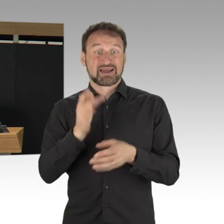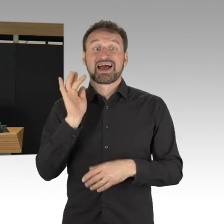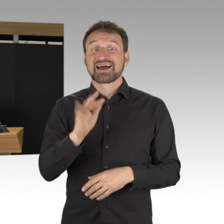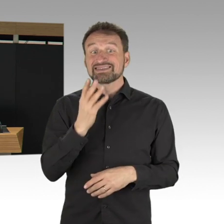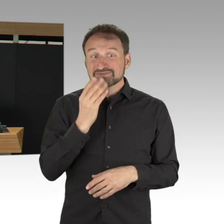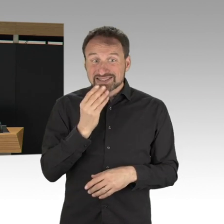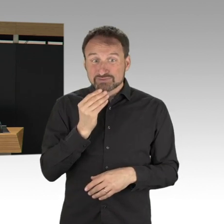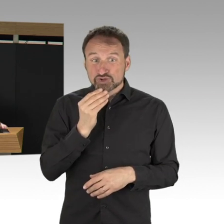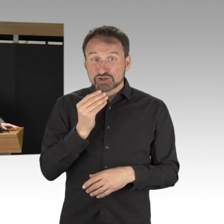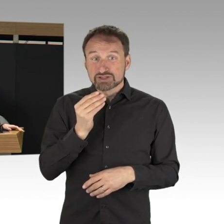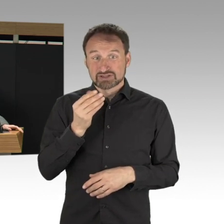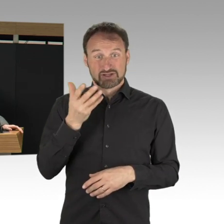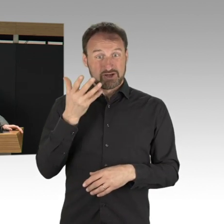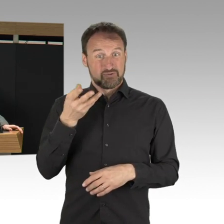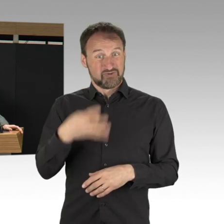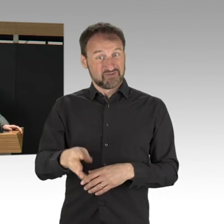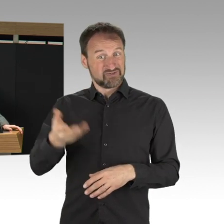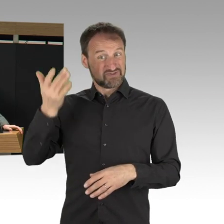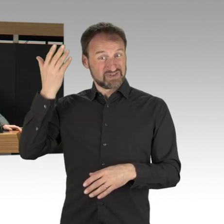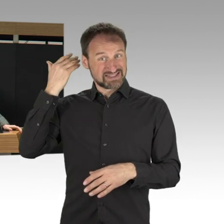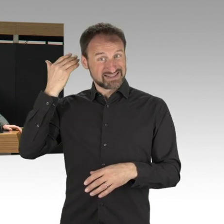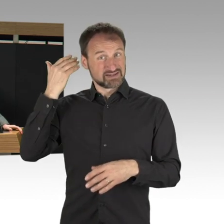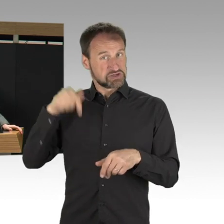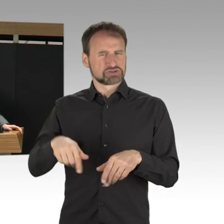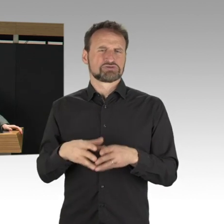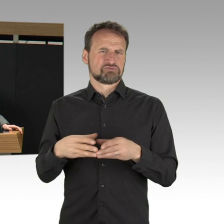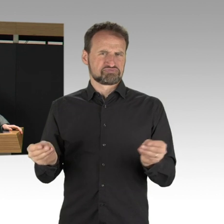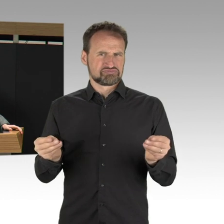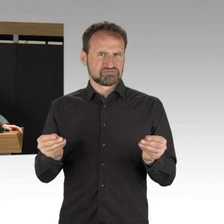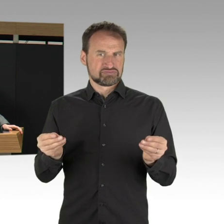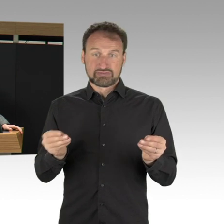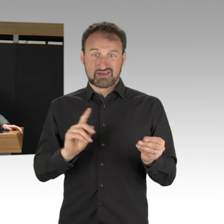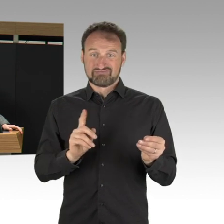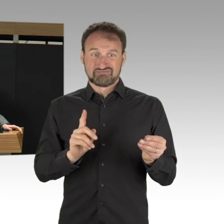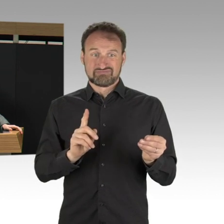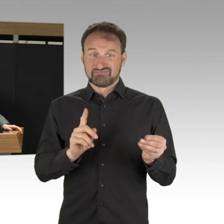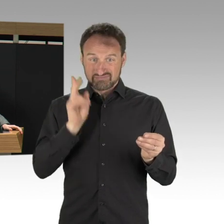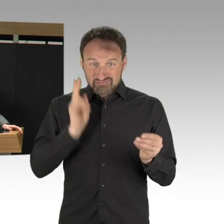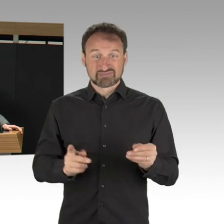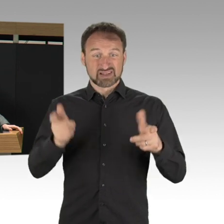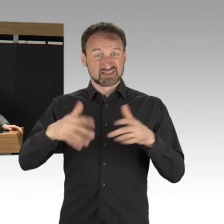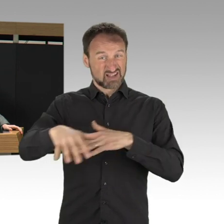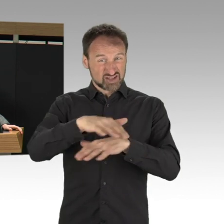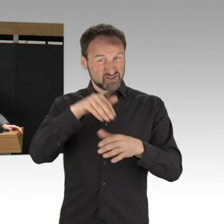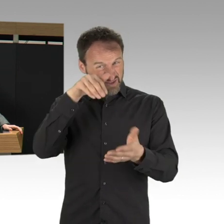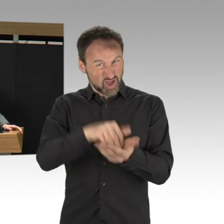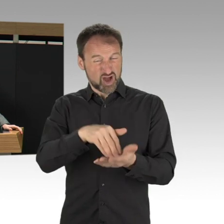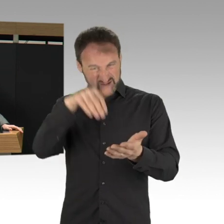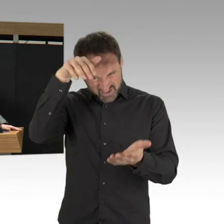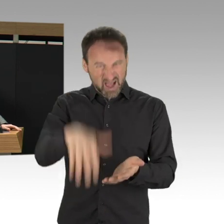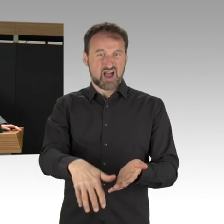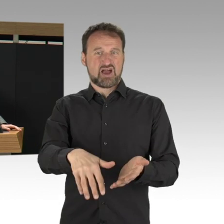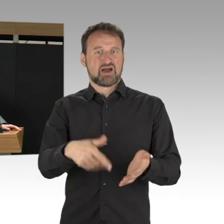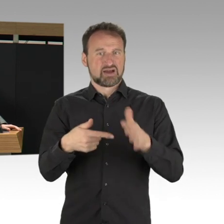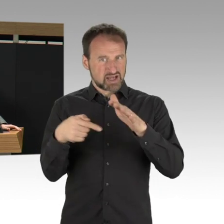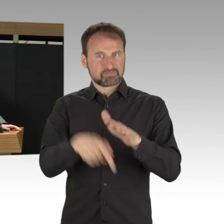gewesen. Und an dieser Stelle übernimmt die Kulturverwaltung auch Verantwortung. Durch die Förderung jüdischen Lebens in Berlin und